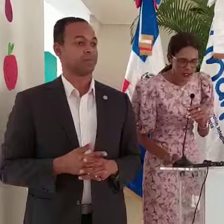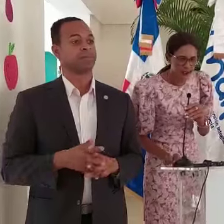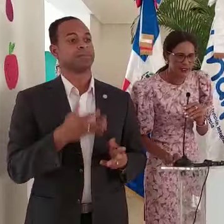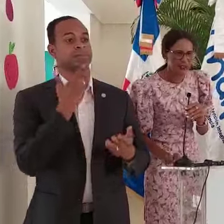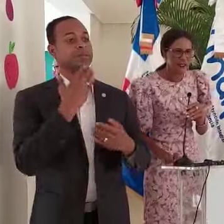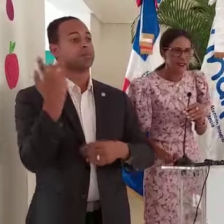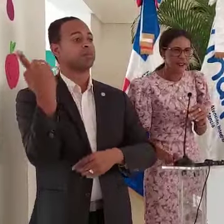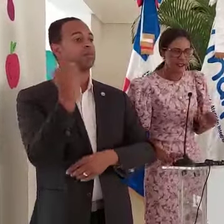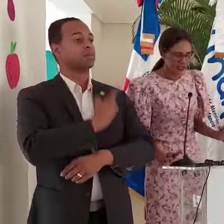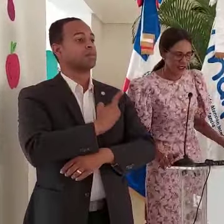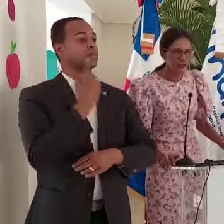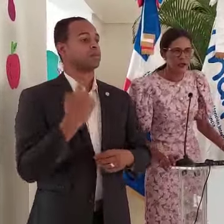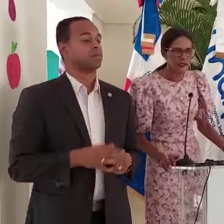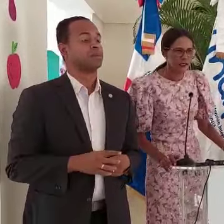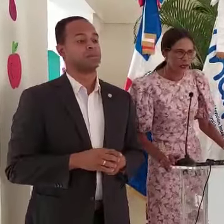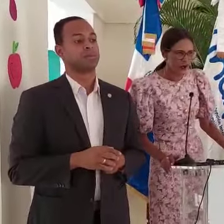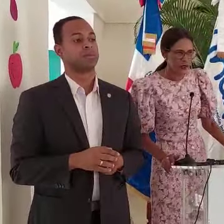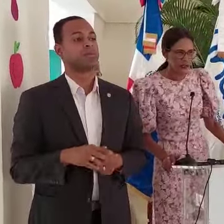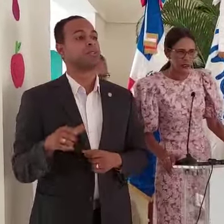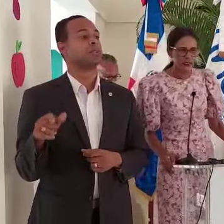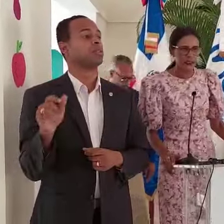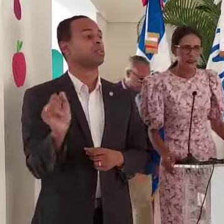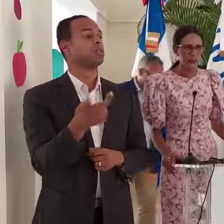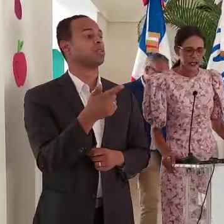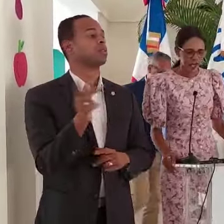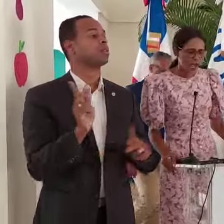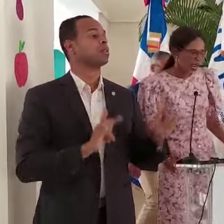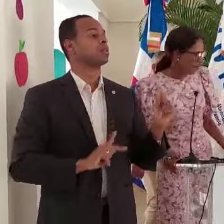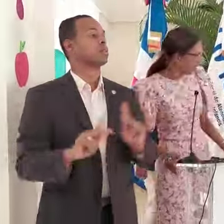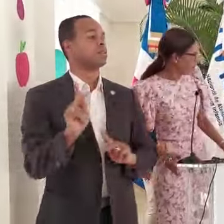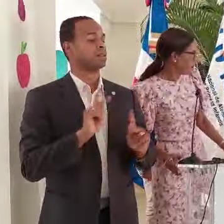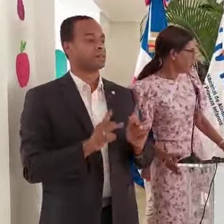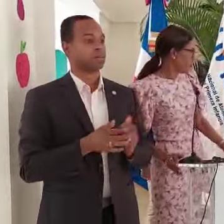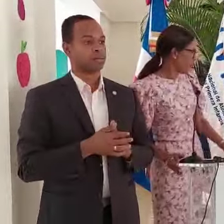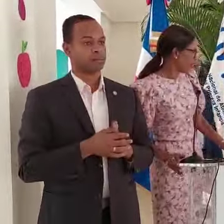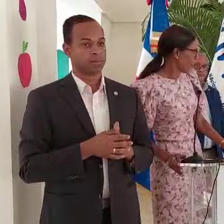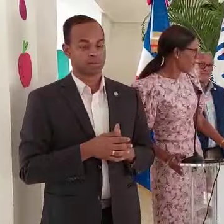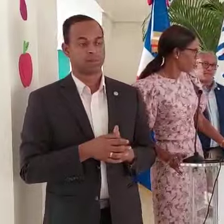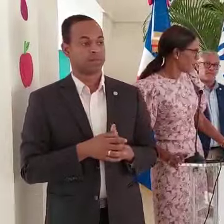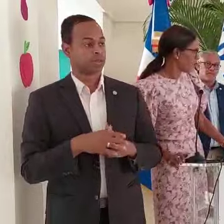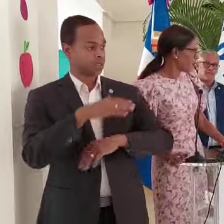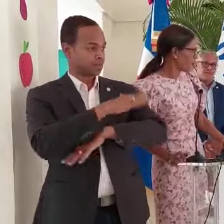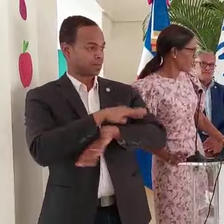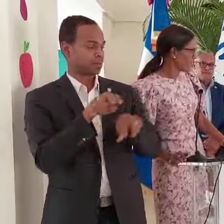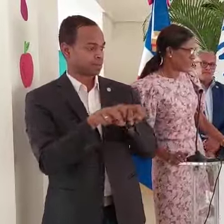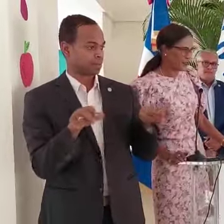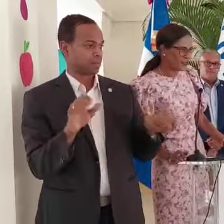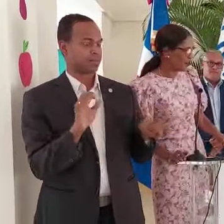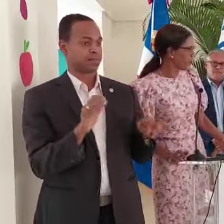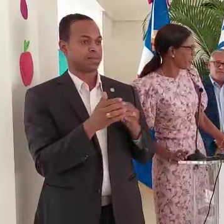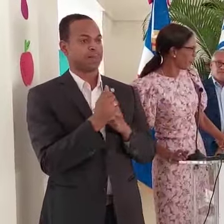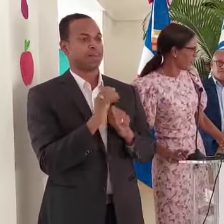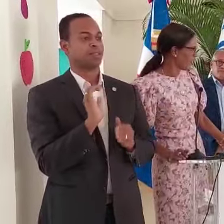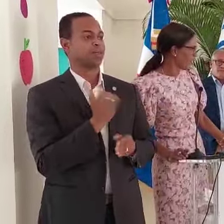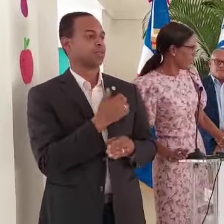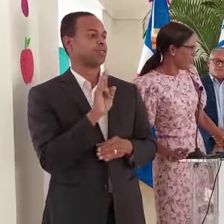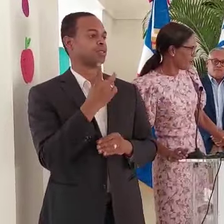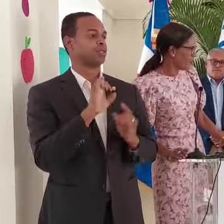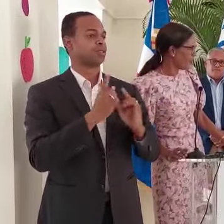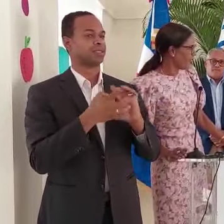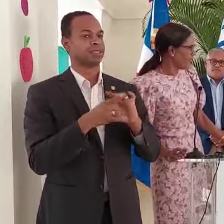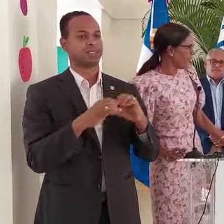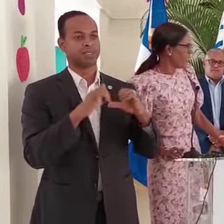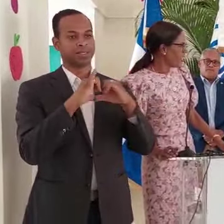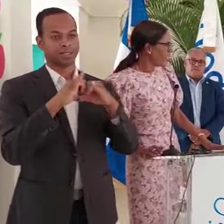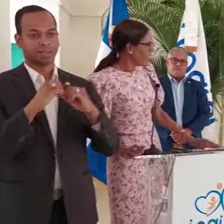Buenos días, señoras y señores. A la mesa principal, encabezada por nuestra subdirectora del